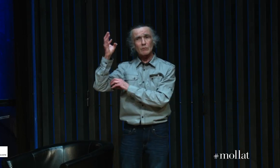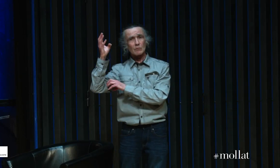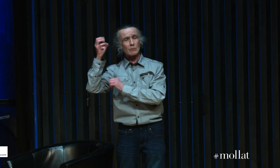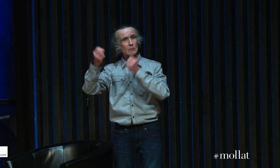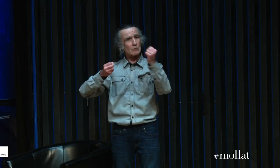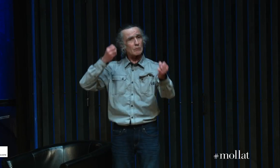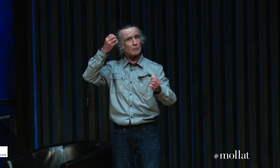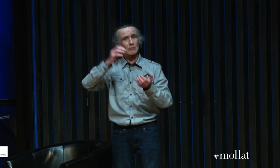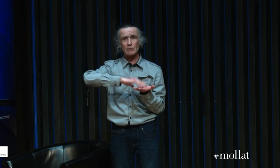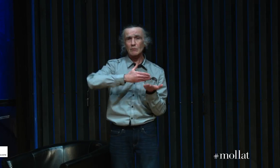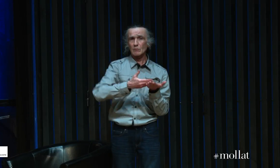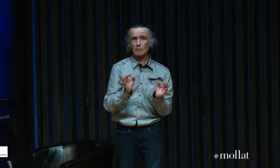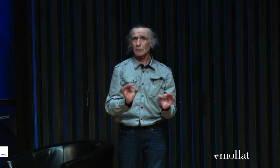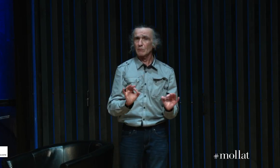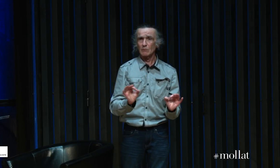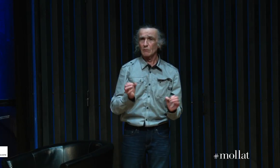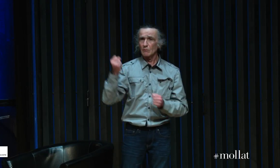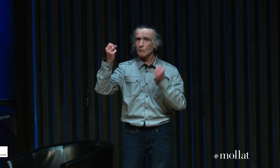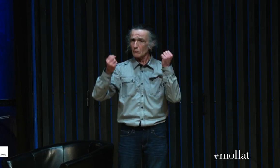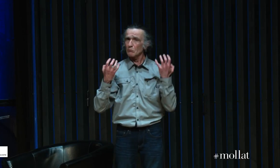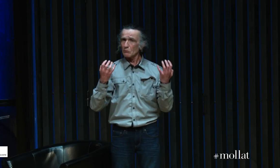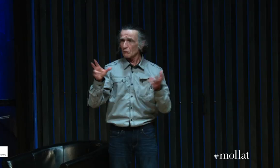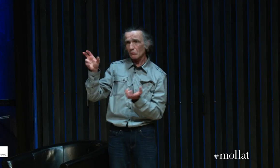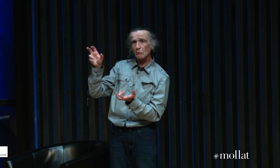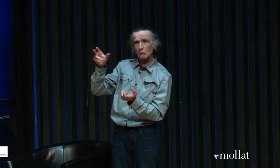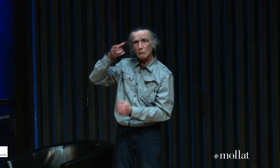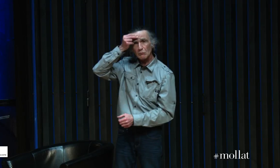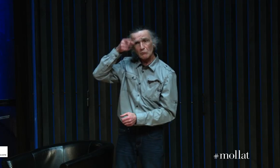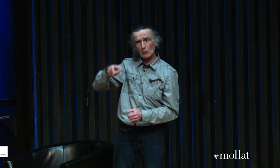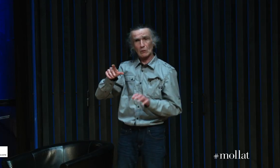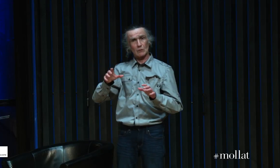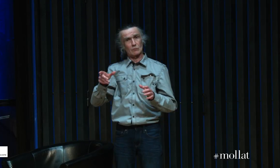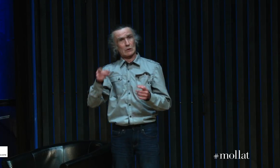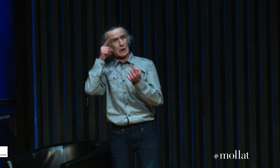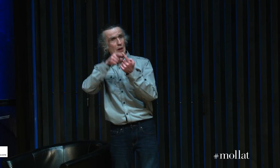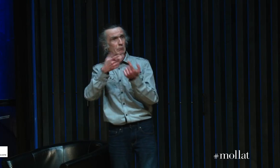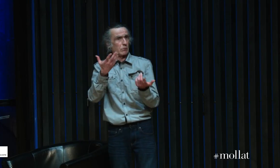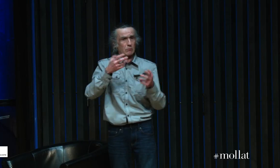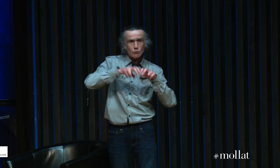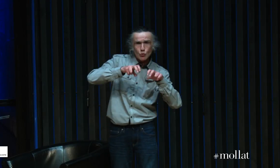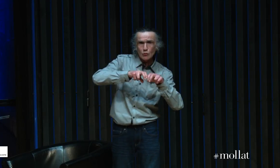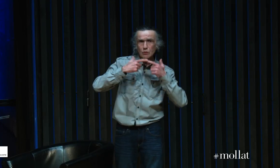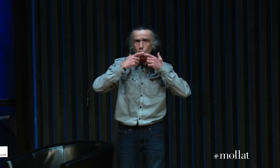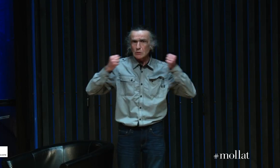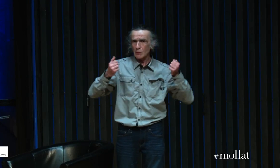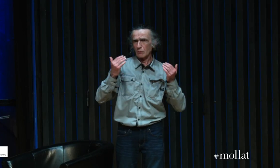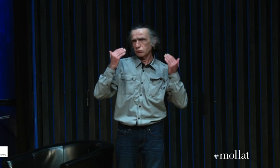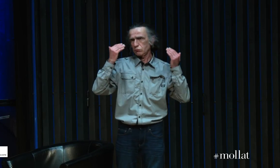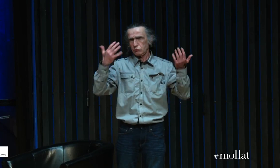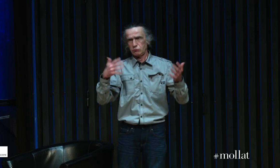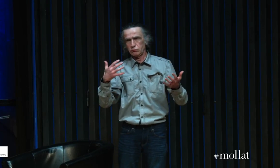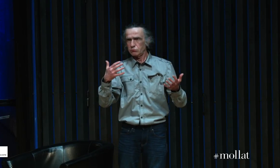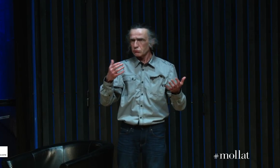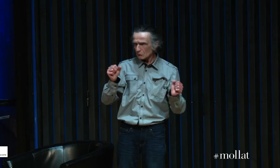Là, quand il y a des congrès, des conférences internationales, si on est entre sourds, on n'est pas forcément obligé de passer par un